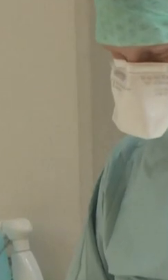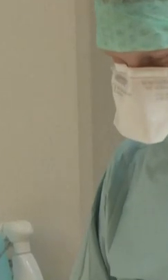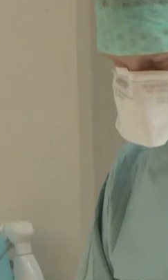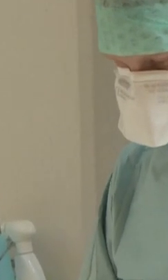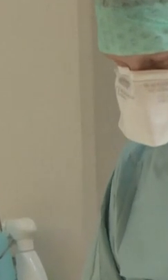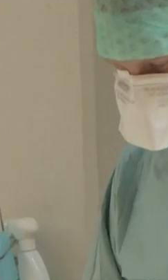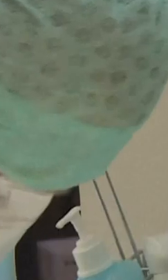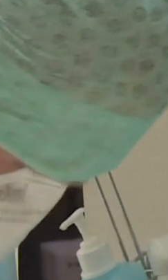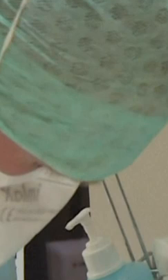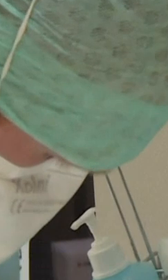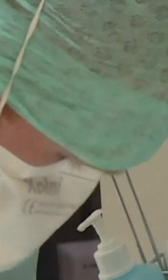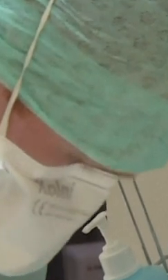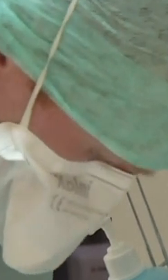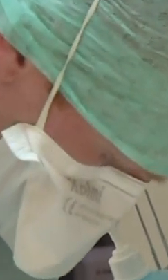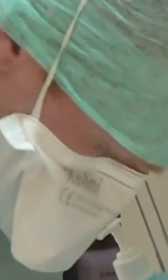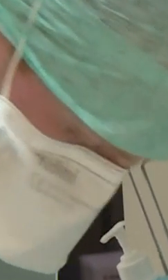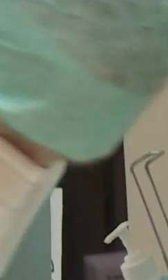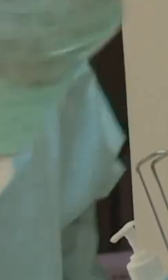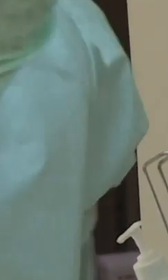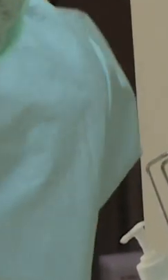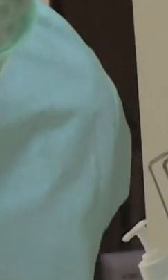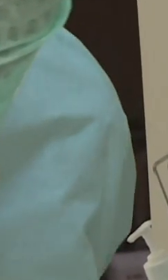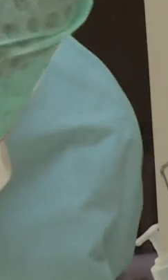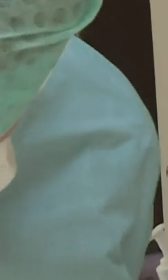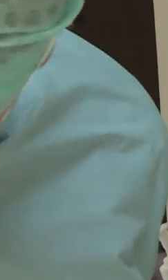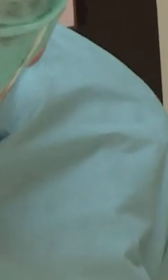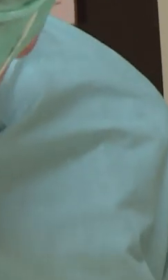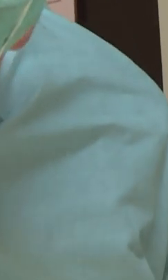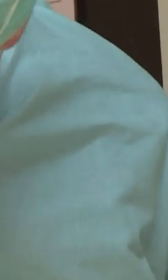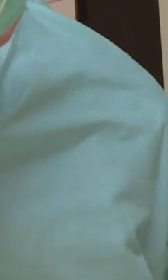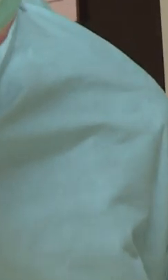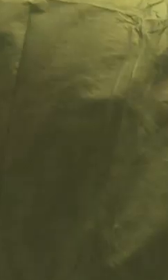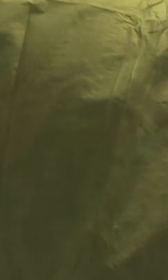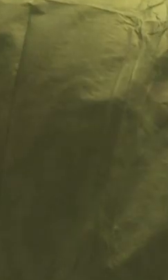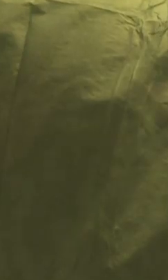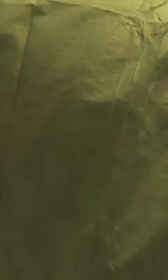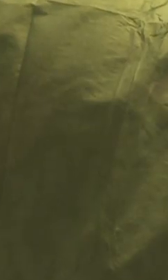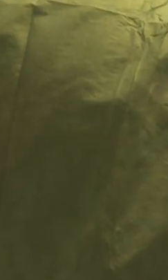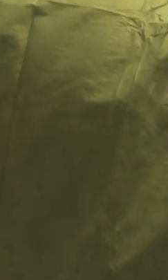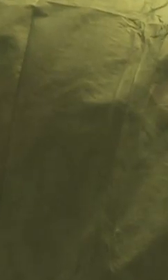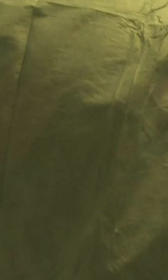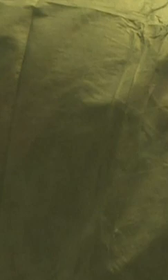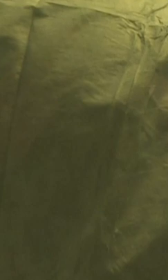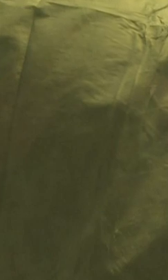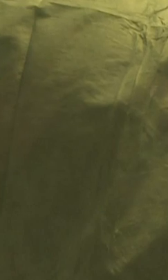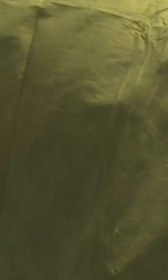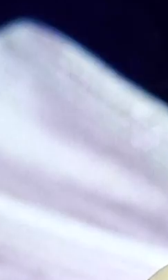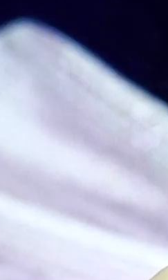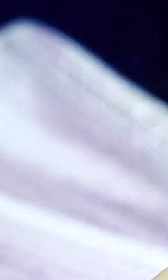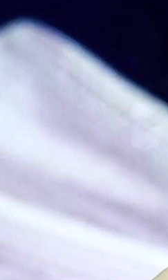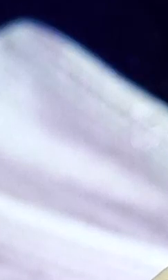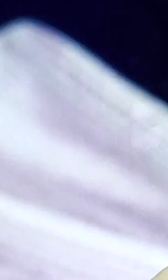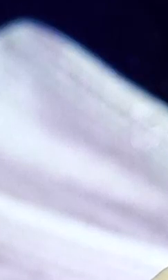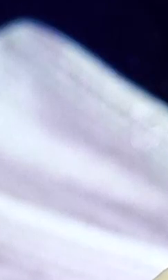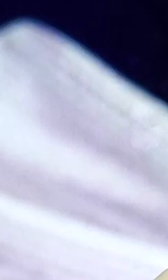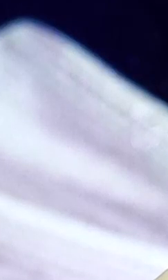naslednjem tednu do 10 dneh. Ker še ne vemo, kako velik je v resnici problem, je še toliko bolj pomembno, da smo doma, da se